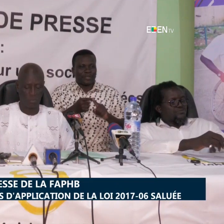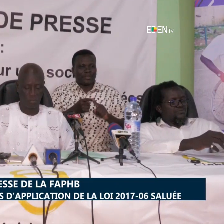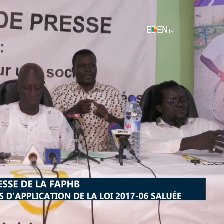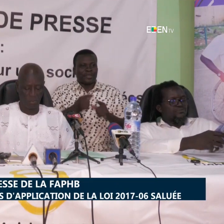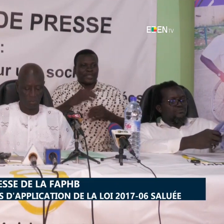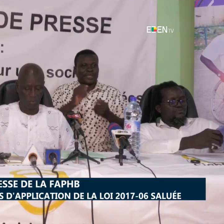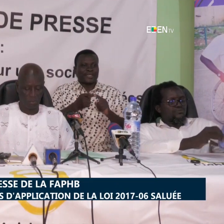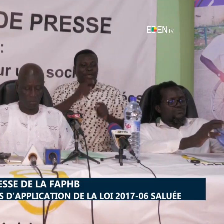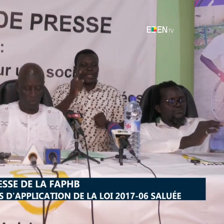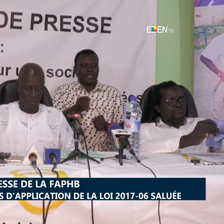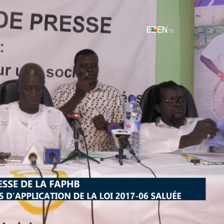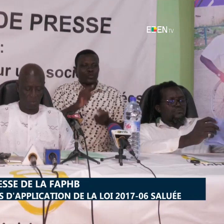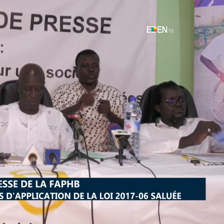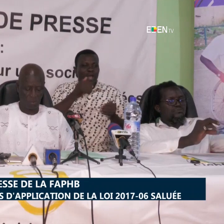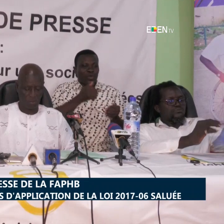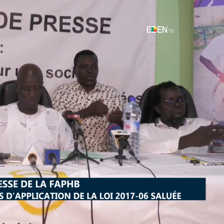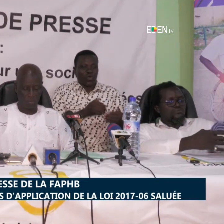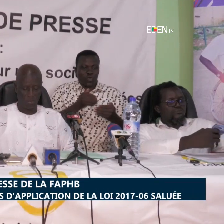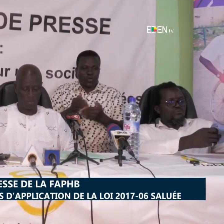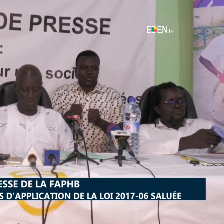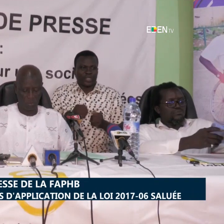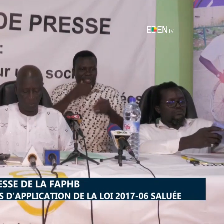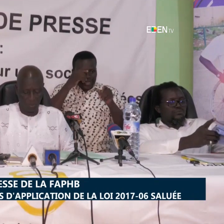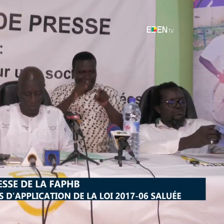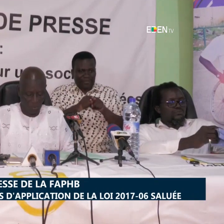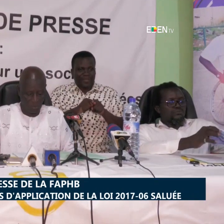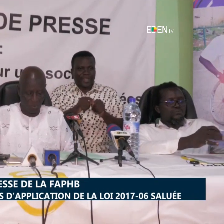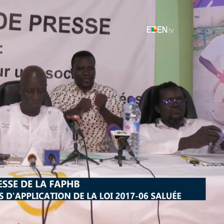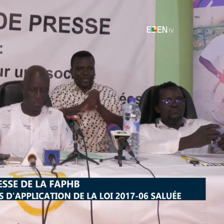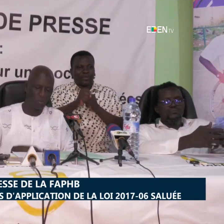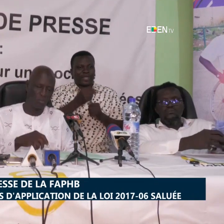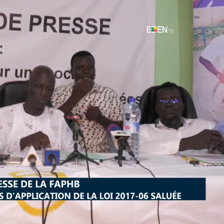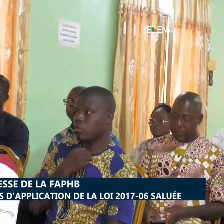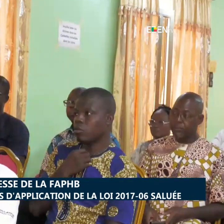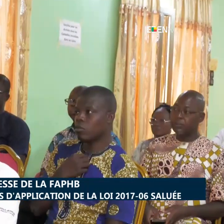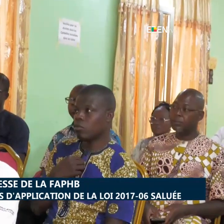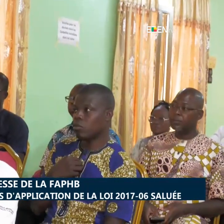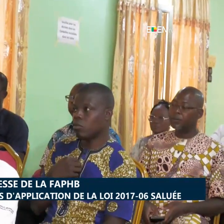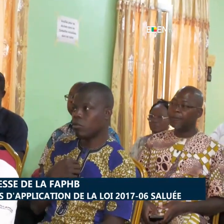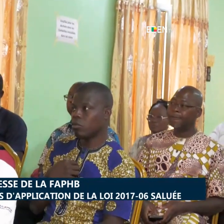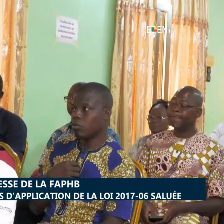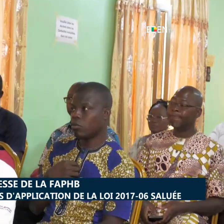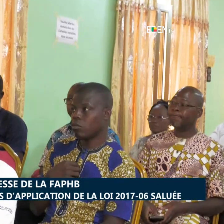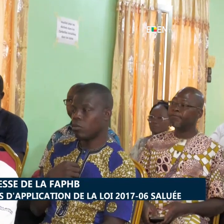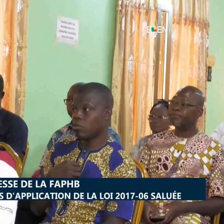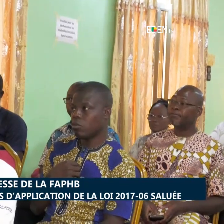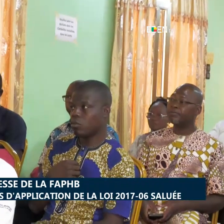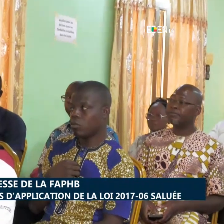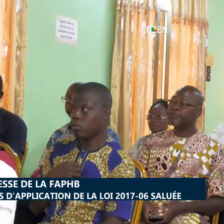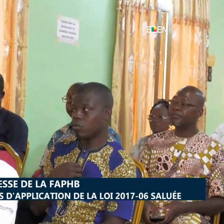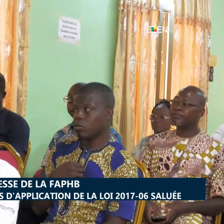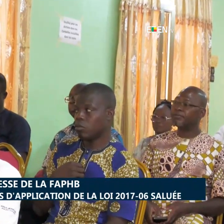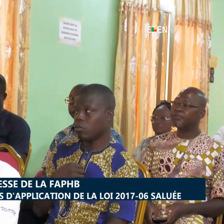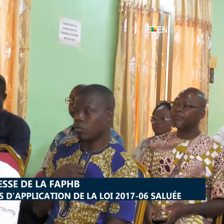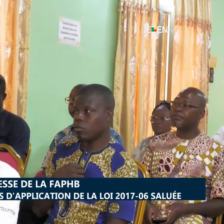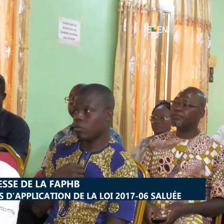cette sortie médiatique des membres de la Fédération des associations des personnes handicapées du Bénin. La prise de décret en Conseil des ministres du